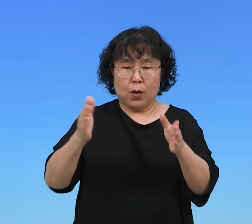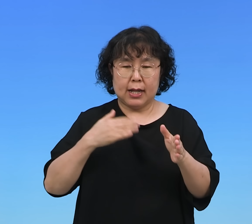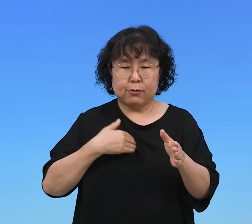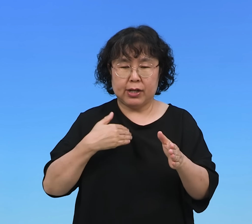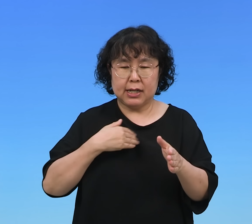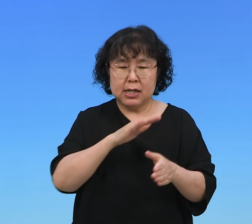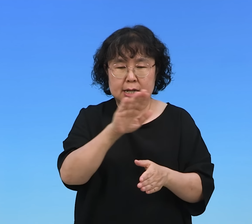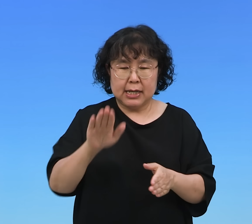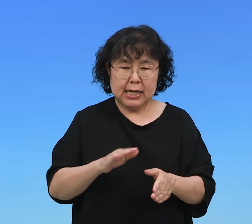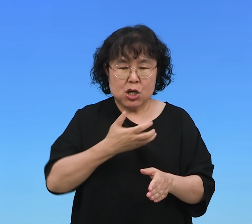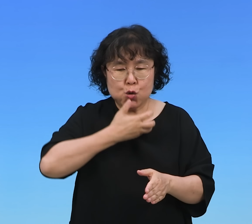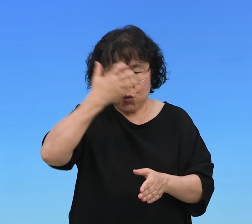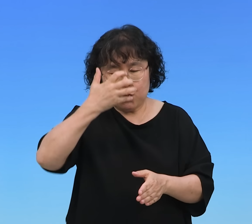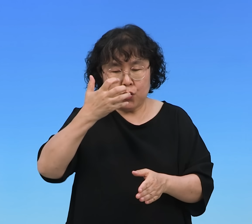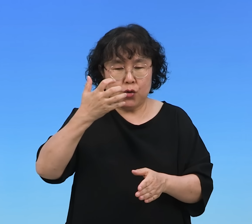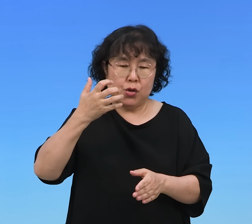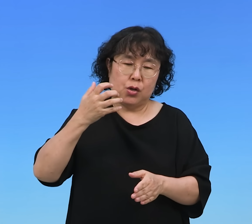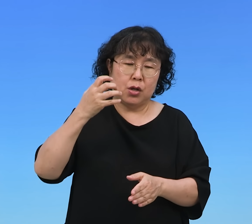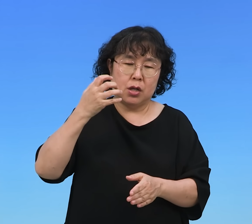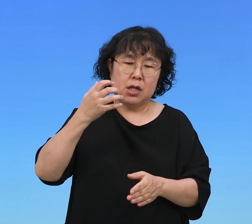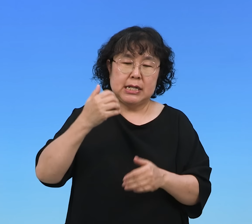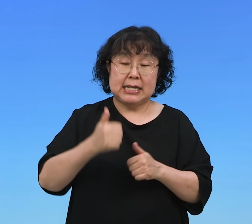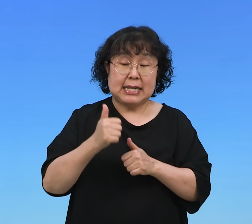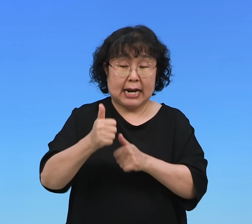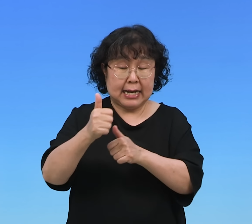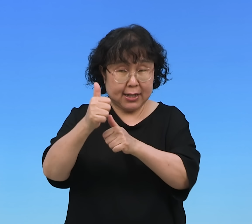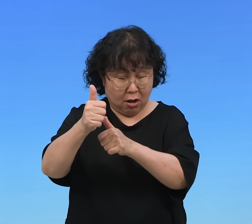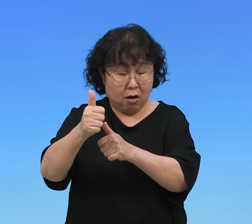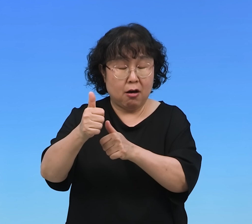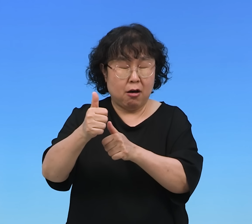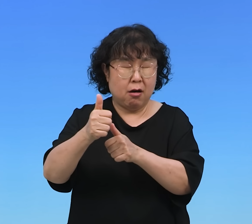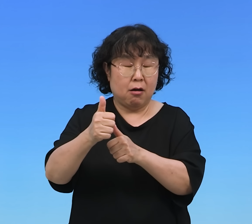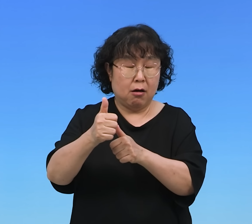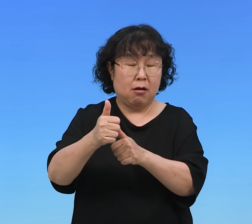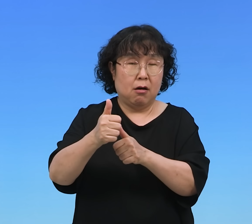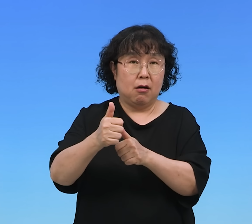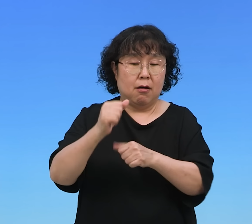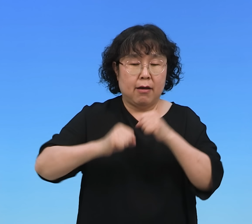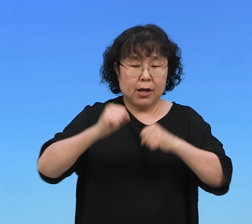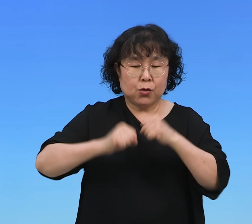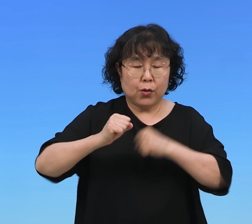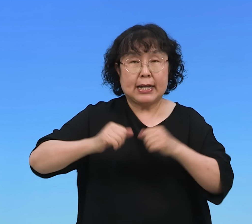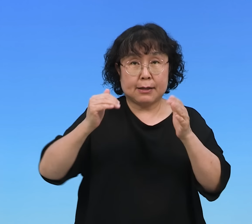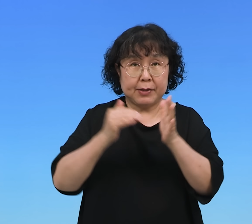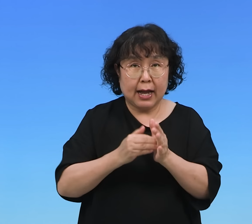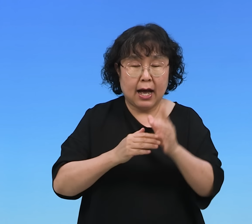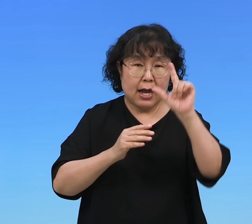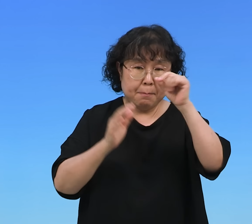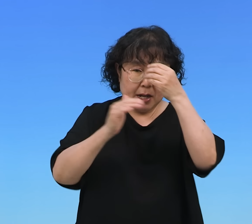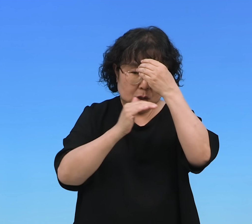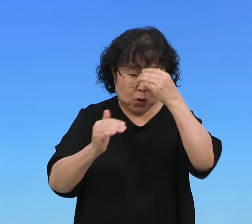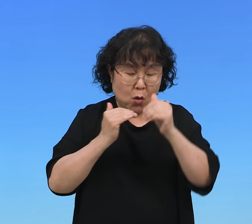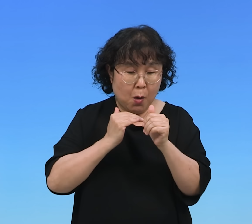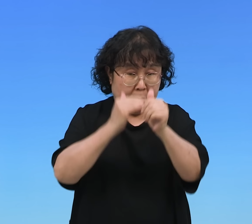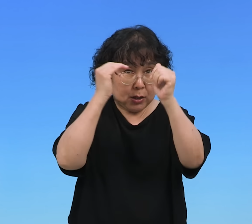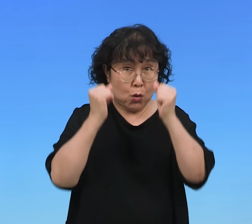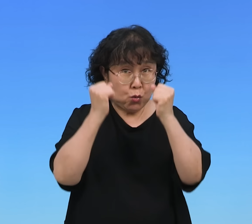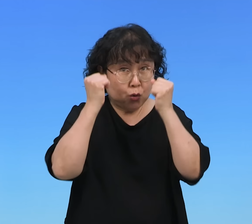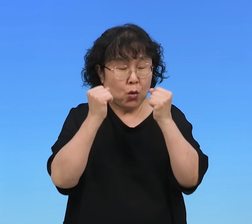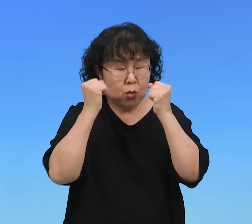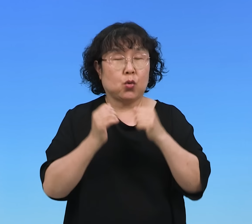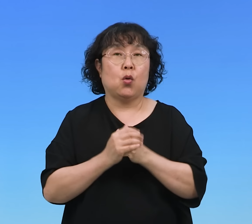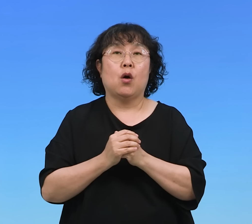거예요. 1만 성도 파송 운동 왜 합니까? 이게 하나님 보시기에도 옳으시고, 이게 세상 사람들이 자꾸